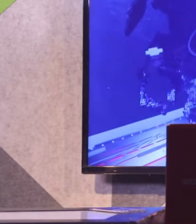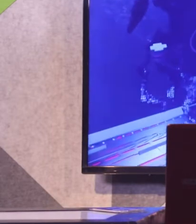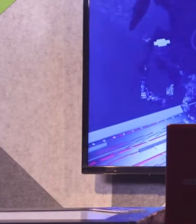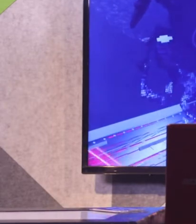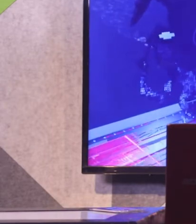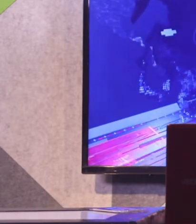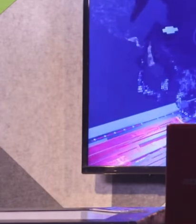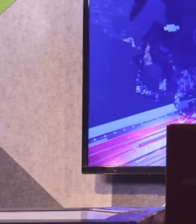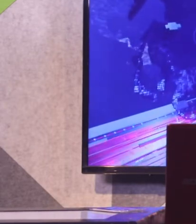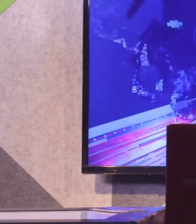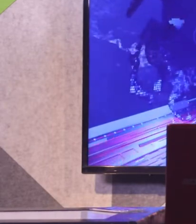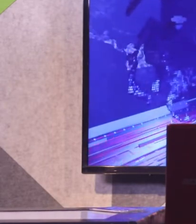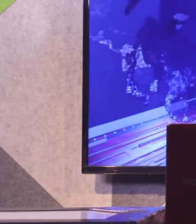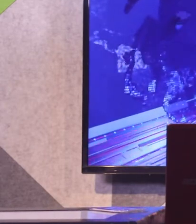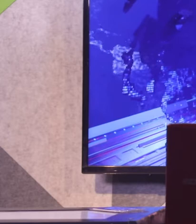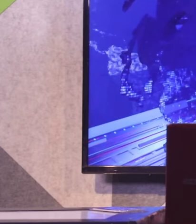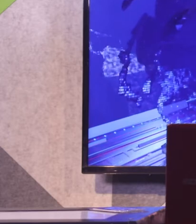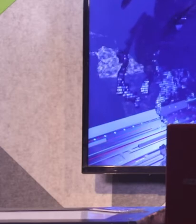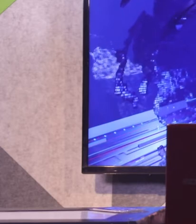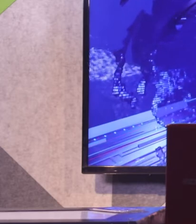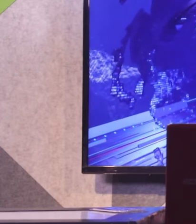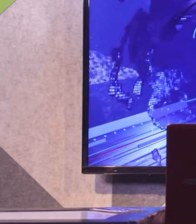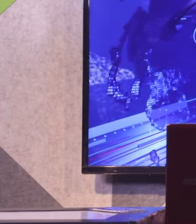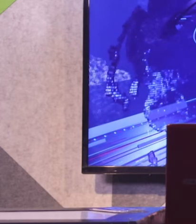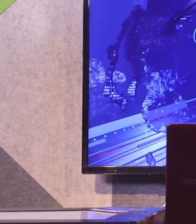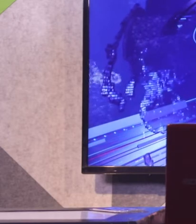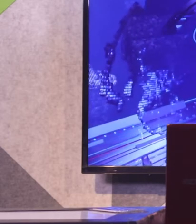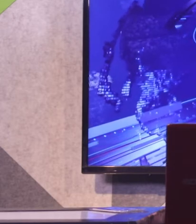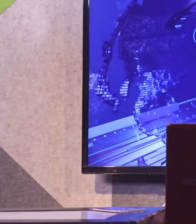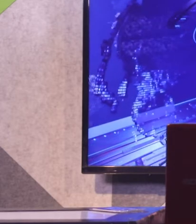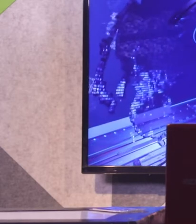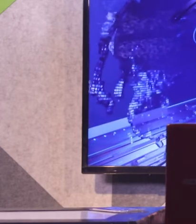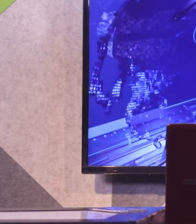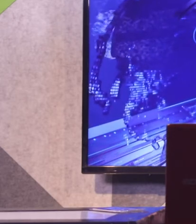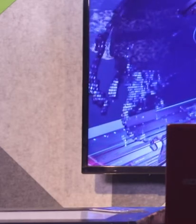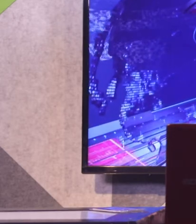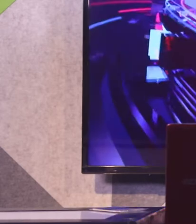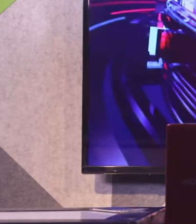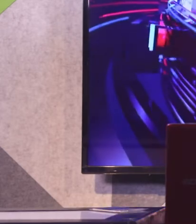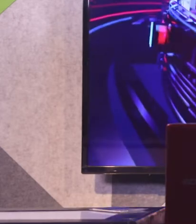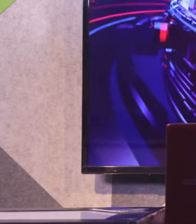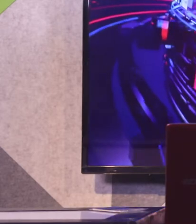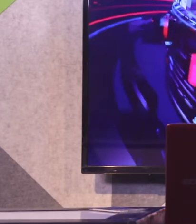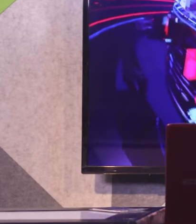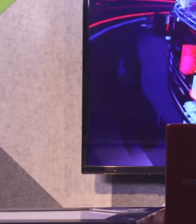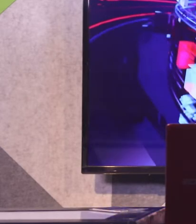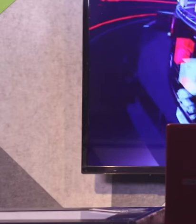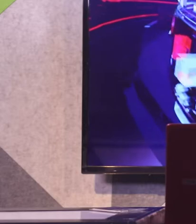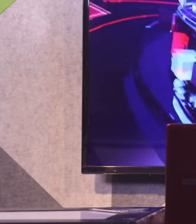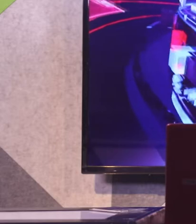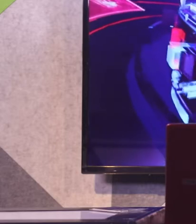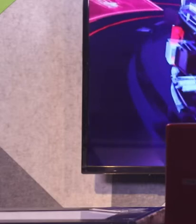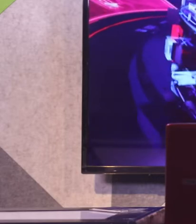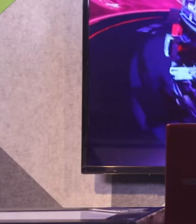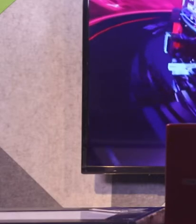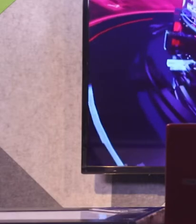Мөн өчигдөр Алтан Болгийн боомтоор орж ирсэн 340 хүний 12-оос нь коронавирус илэрч манай улсад нийтдээ